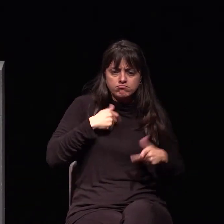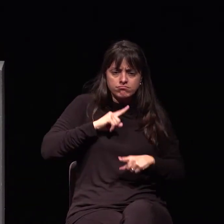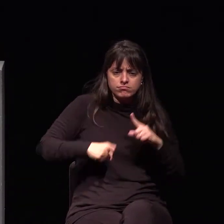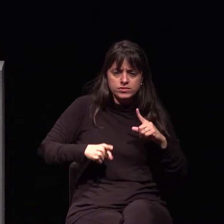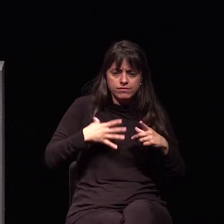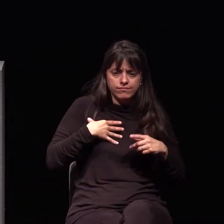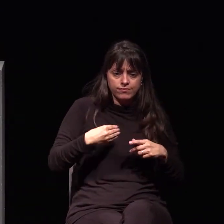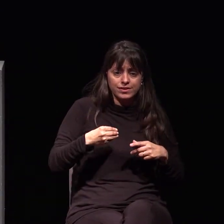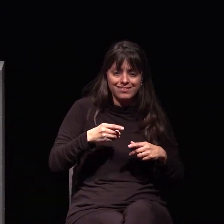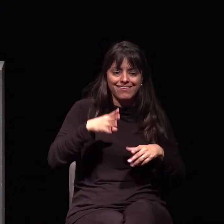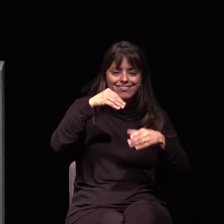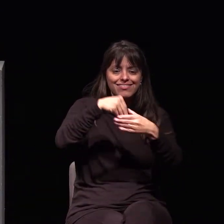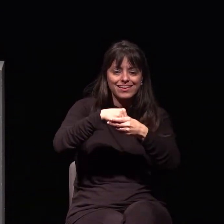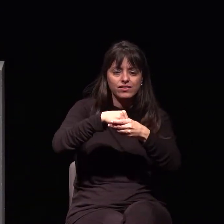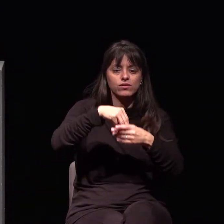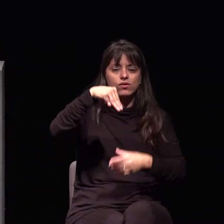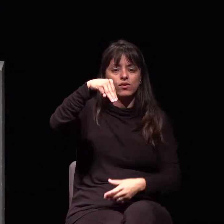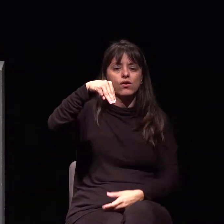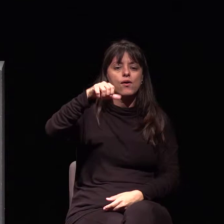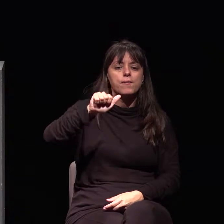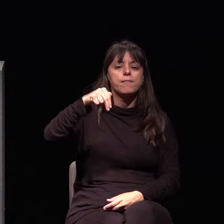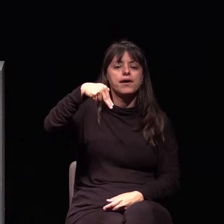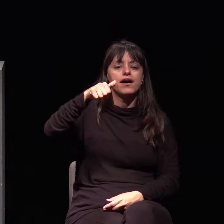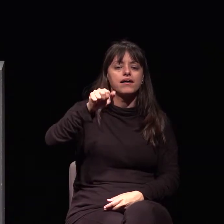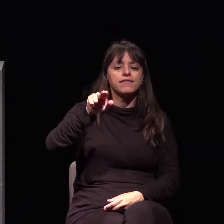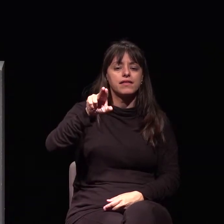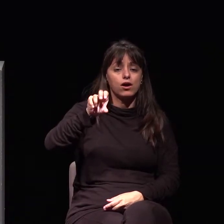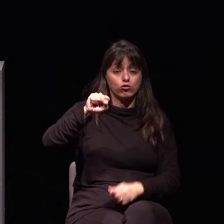de Manaus. É por isso que eu trago isso.